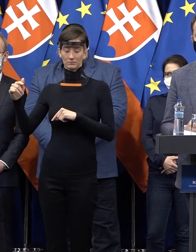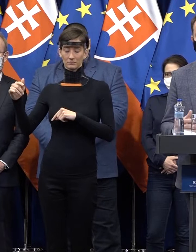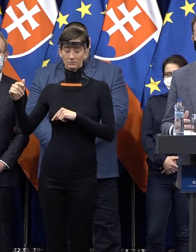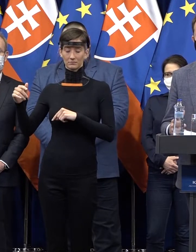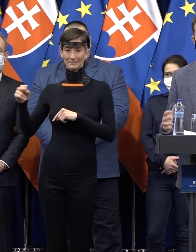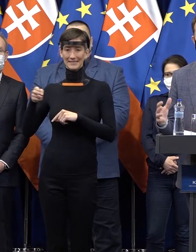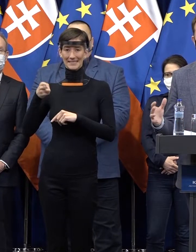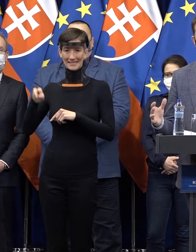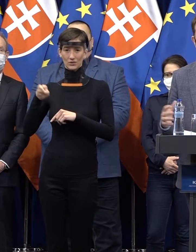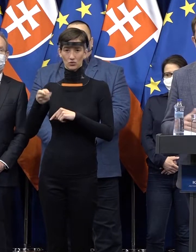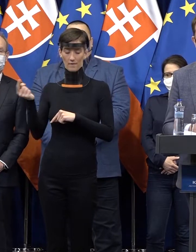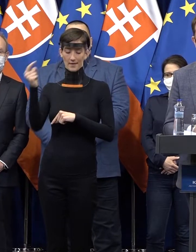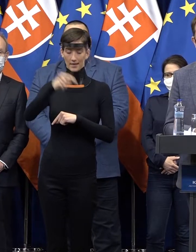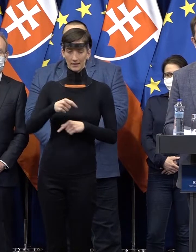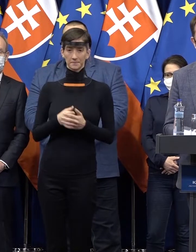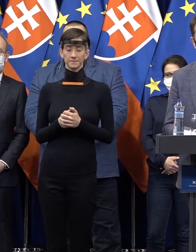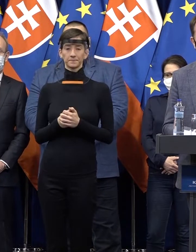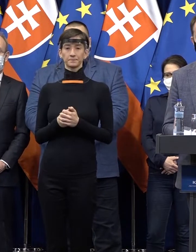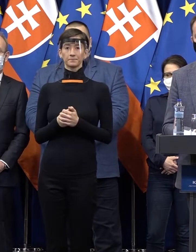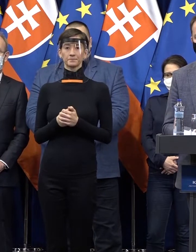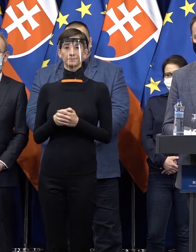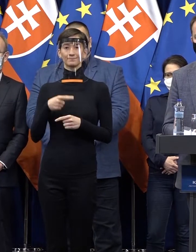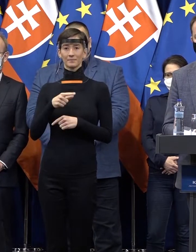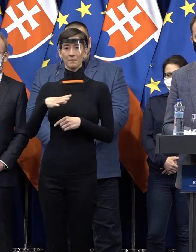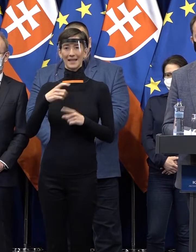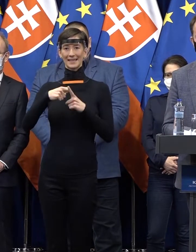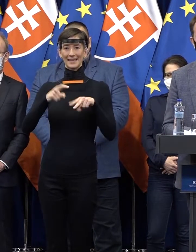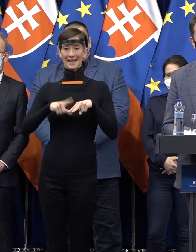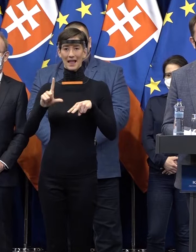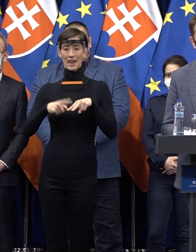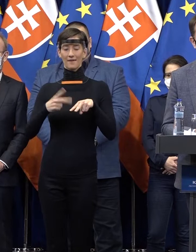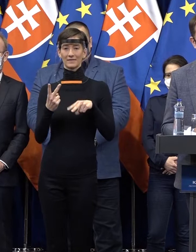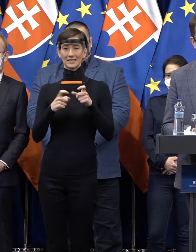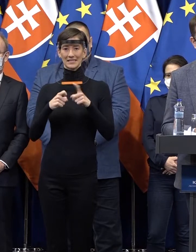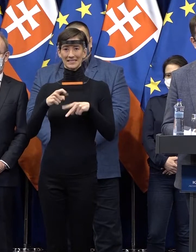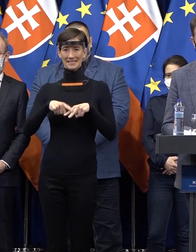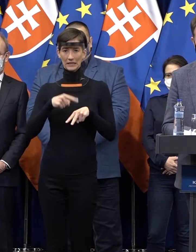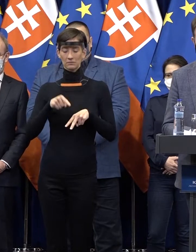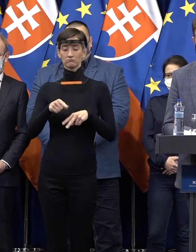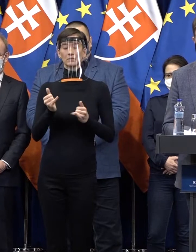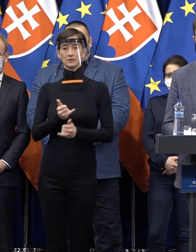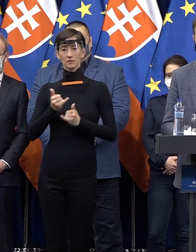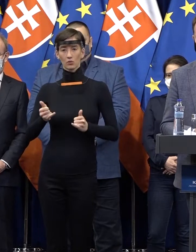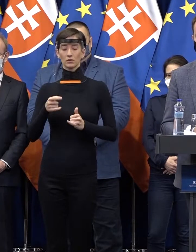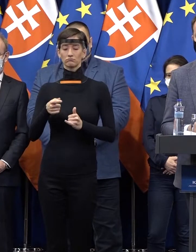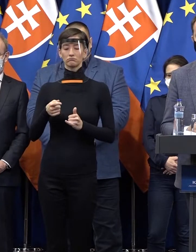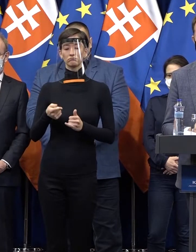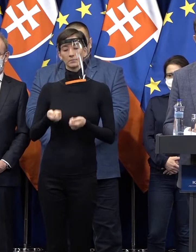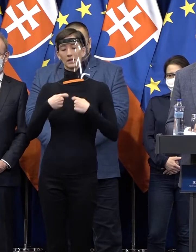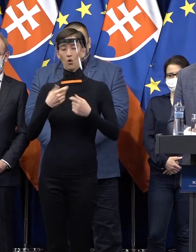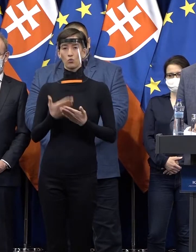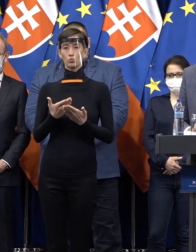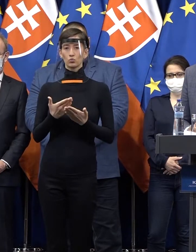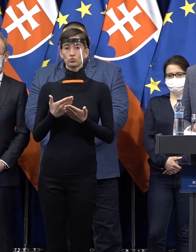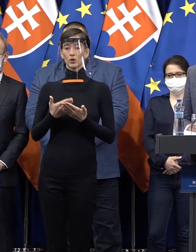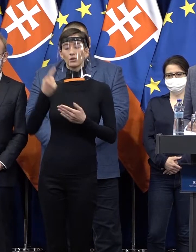Kalavská si dala za cieľ naozaj vyskladať elitu, odbornú elitu v tejto oblasti, v oblasti